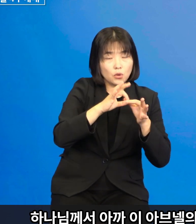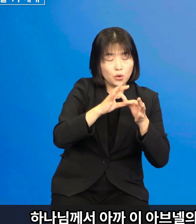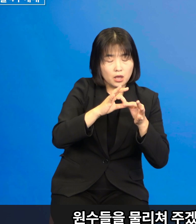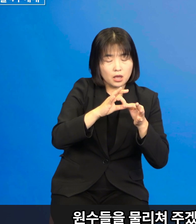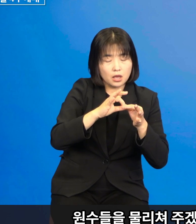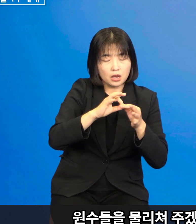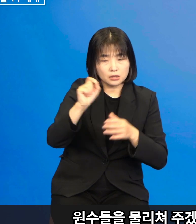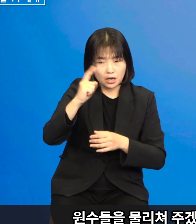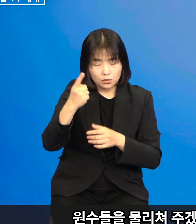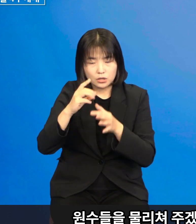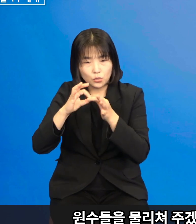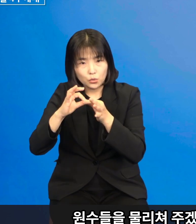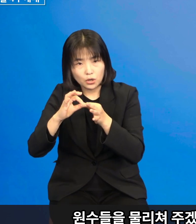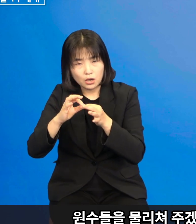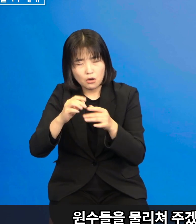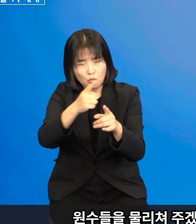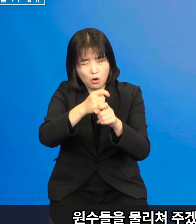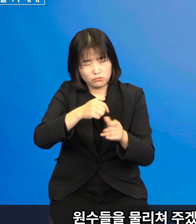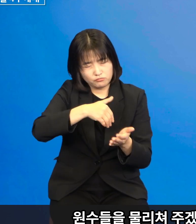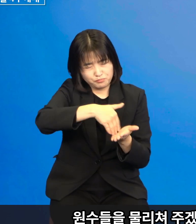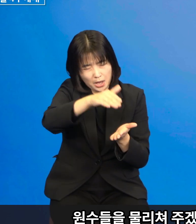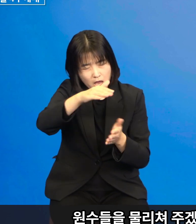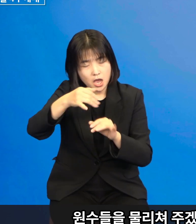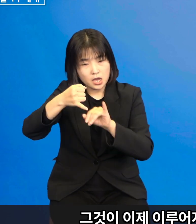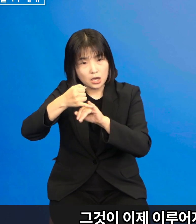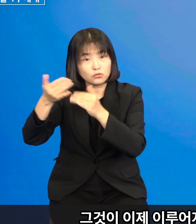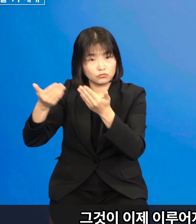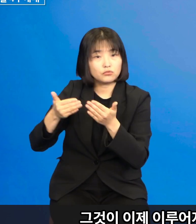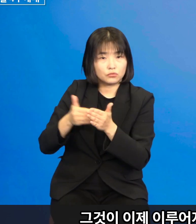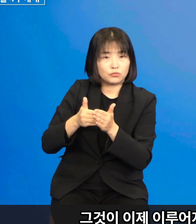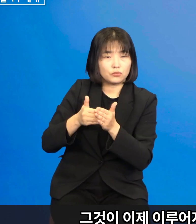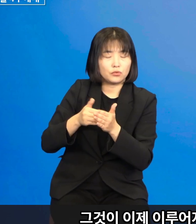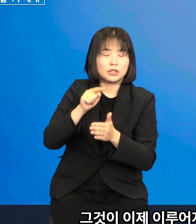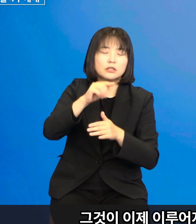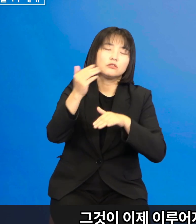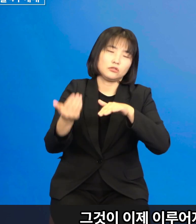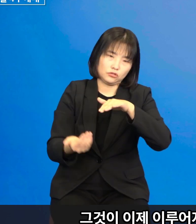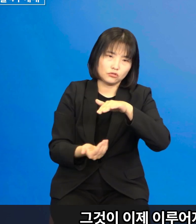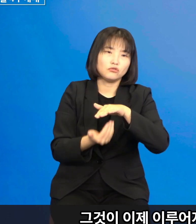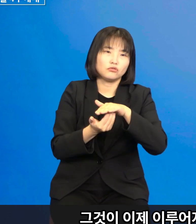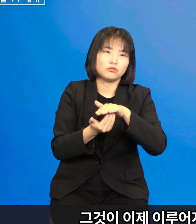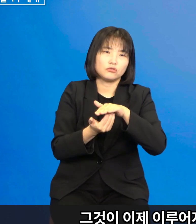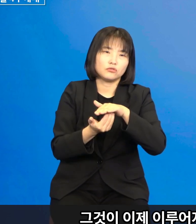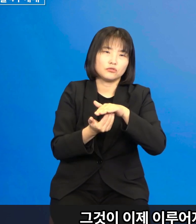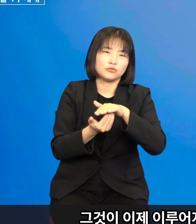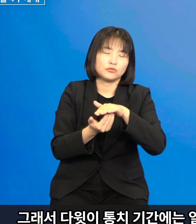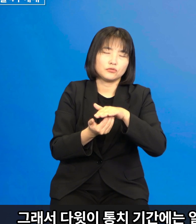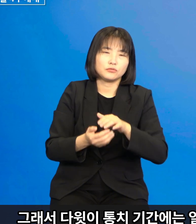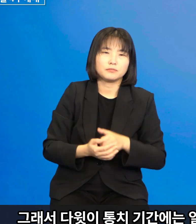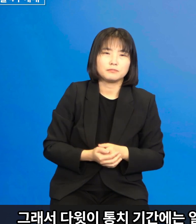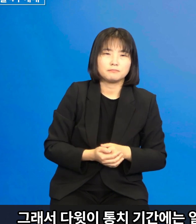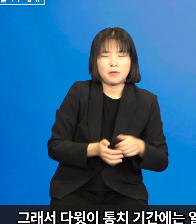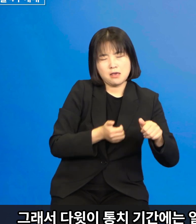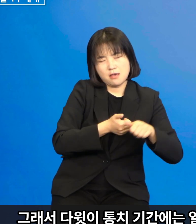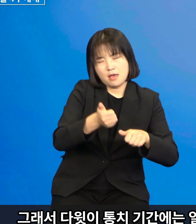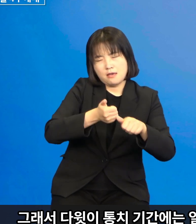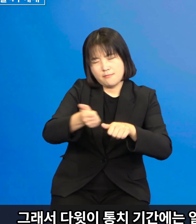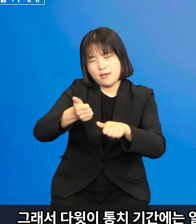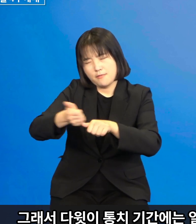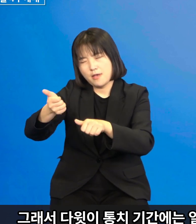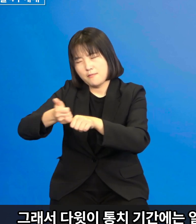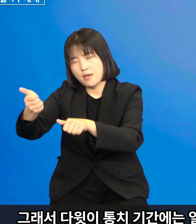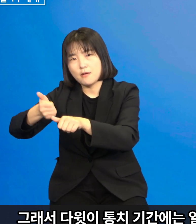통해 원수들을 물리쳐 주겠다고 약속하지 않았습니까? 그것이 이제 이루어지는 거예요. 쫙 밀고 나가요. 그래서 다윗이 통치